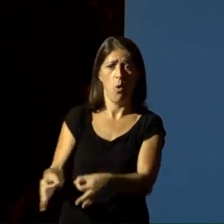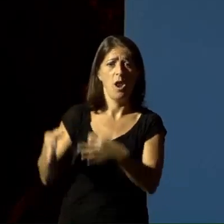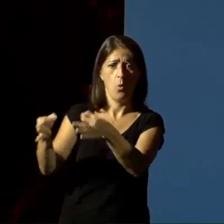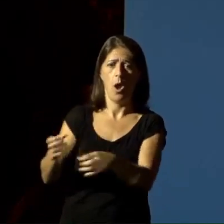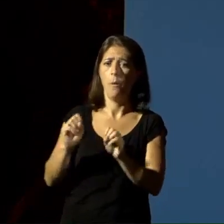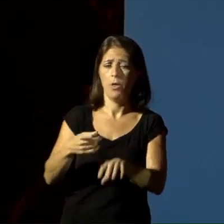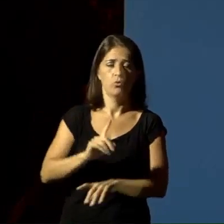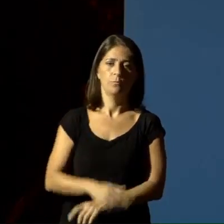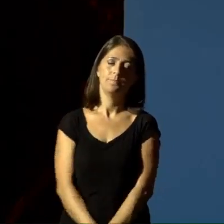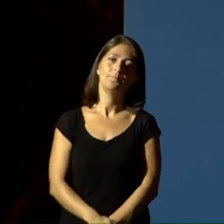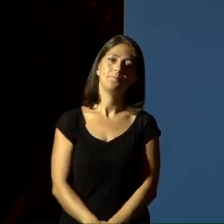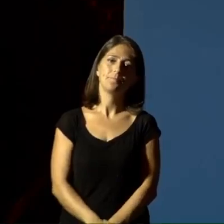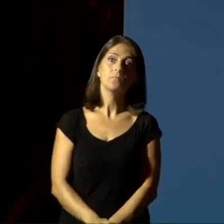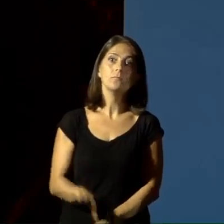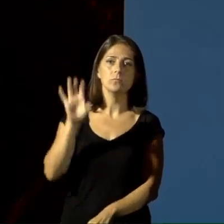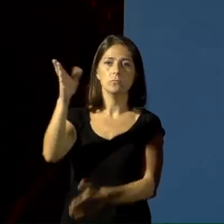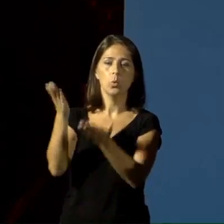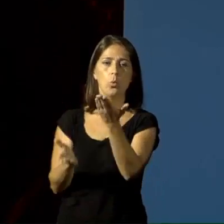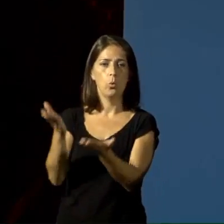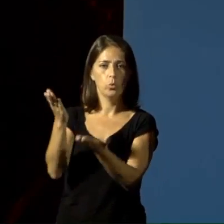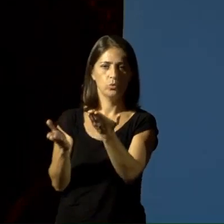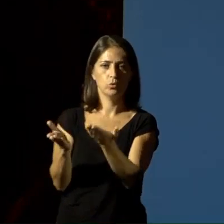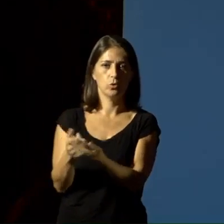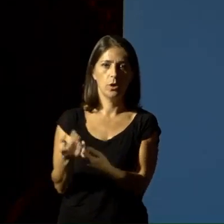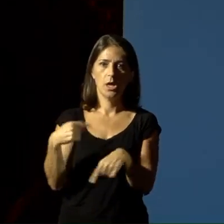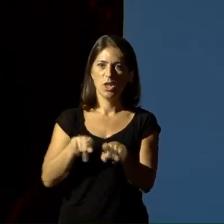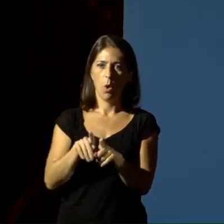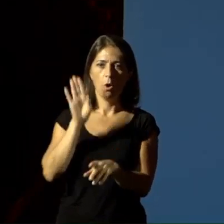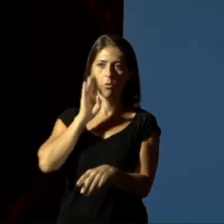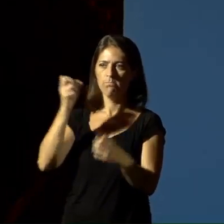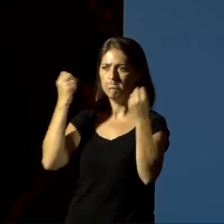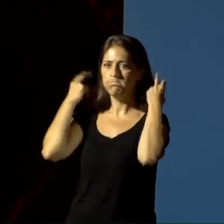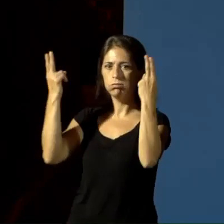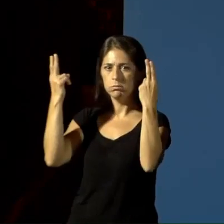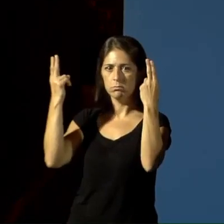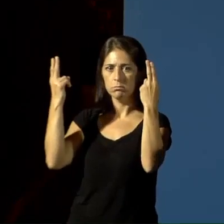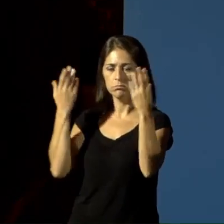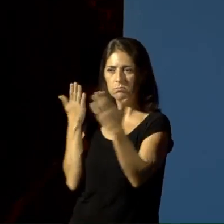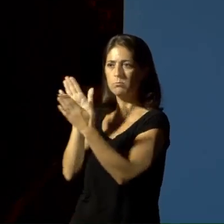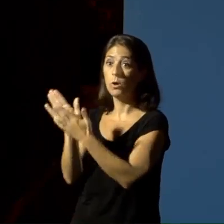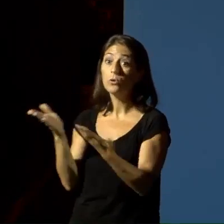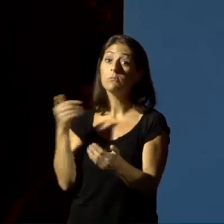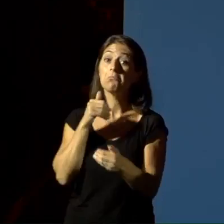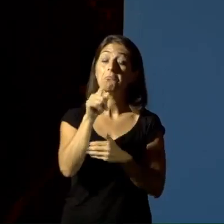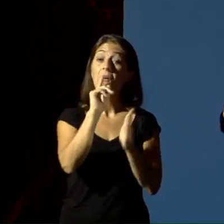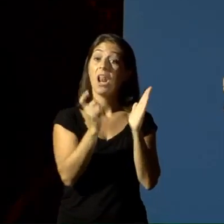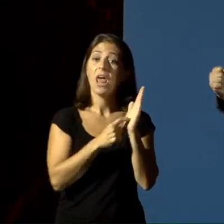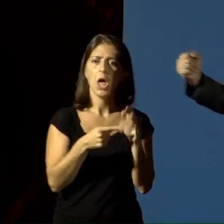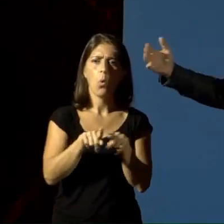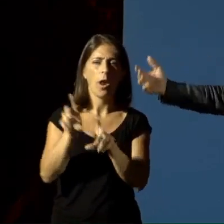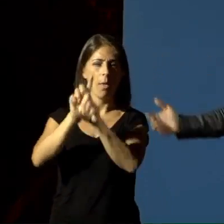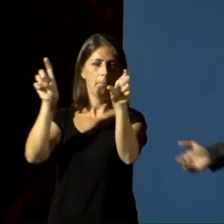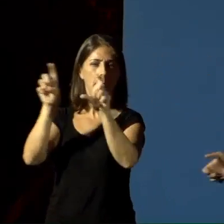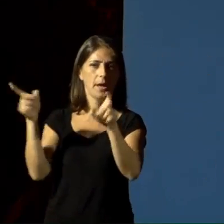Un país xusto rebelase contra a corrupción, Por iso aprobaremos unha lei galega de lobbies e abriremos